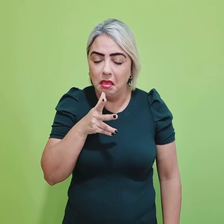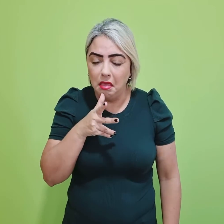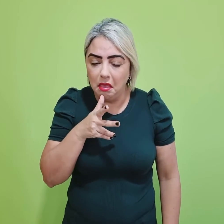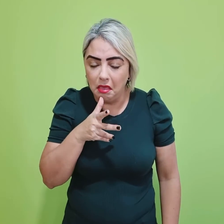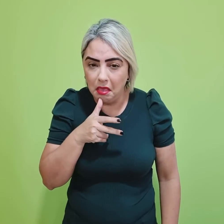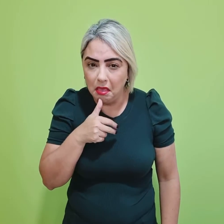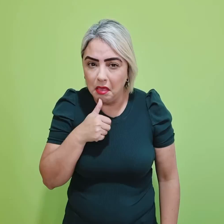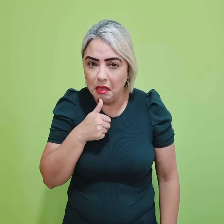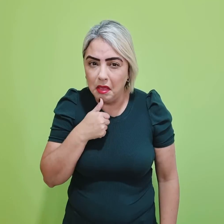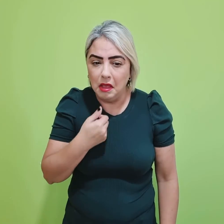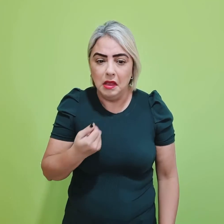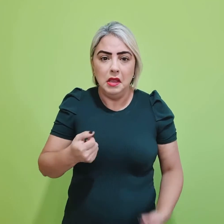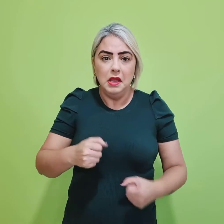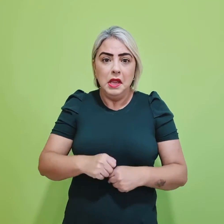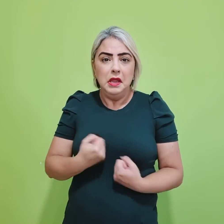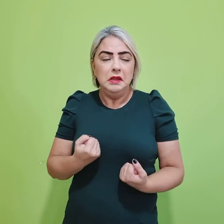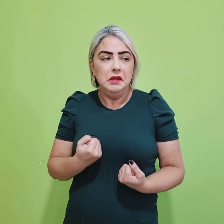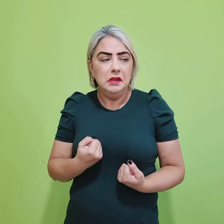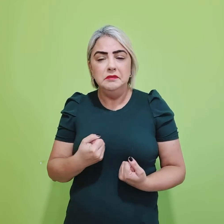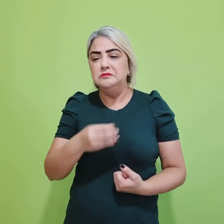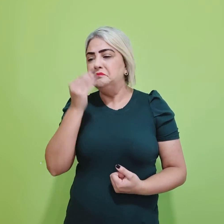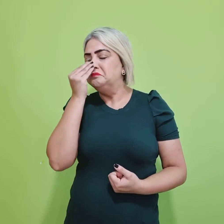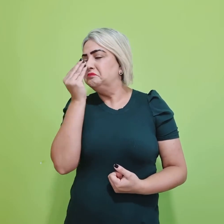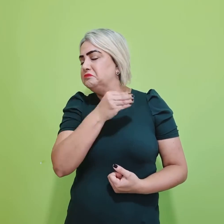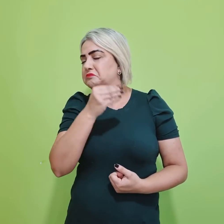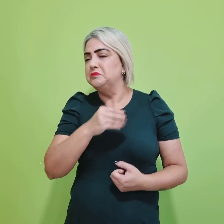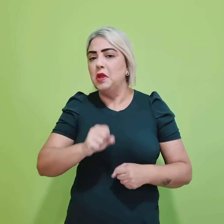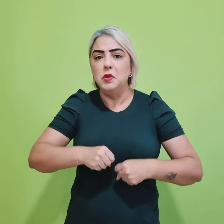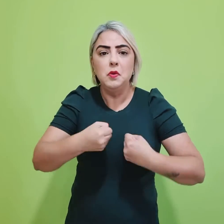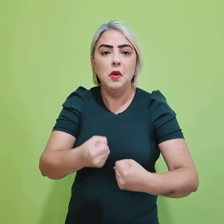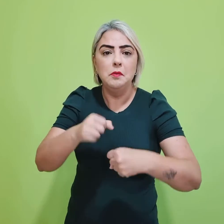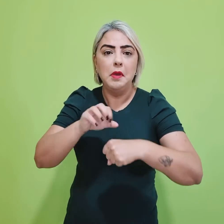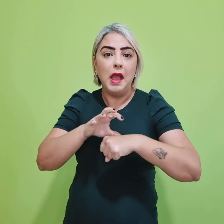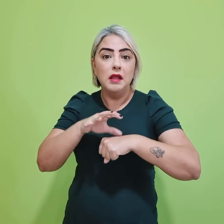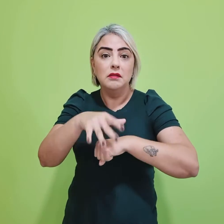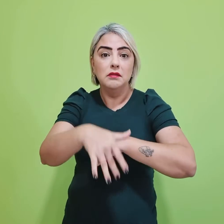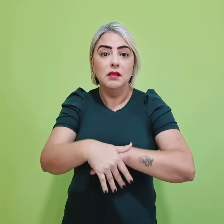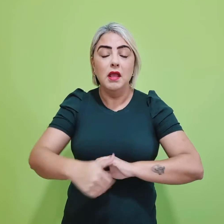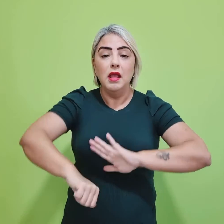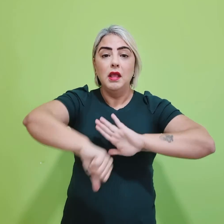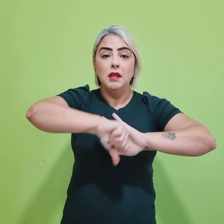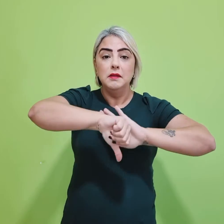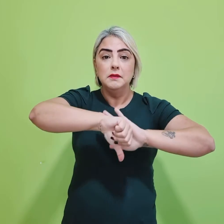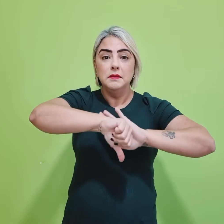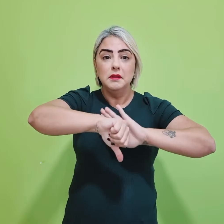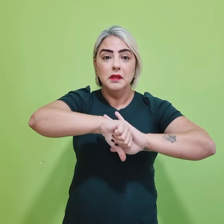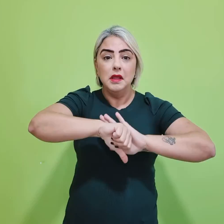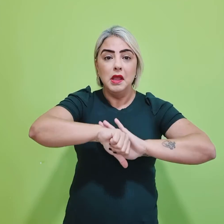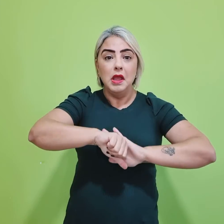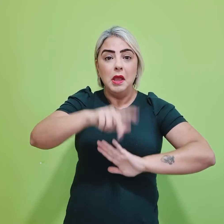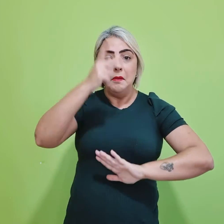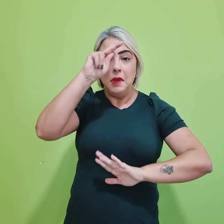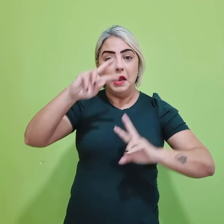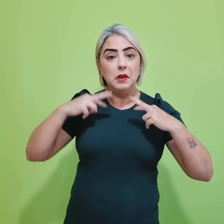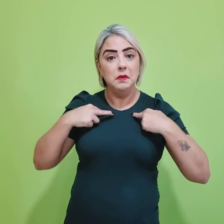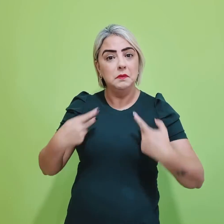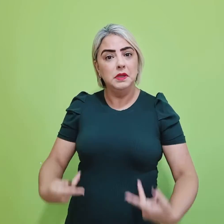e o descaso no combate à pandemia é um crime de lesa humanidade.